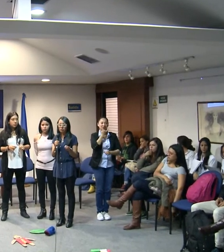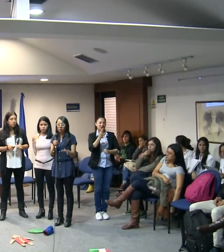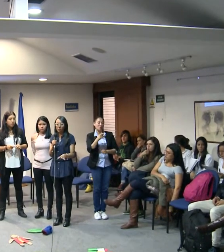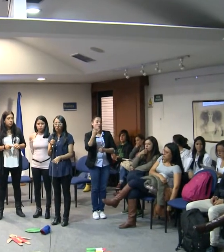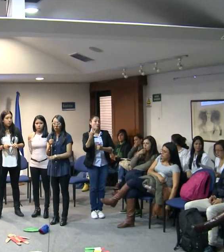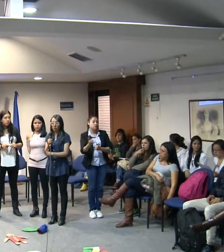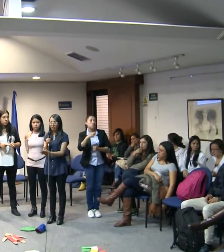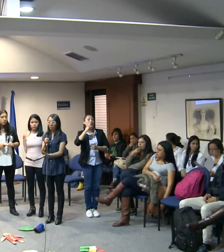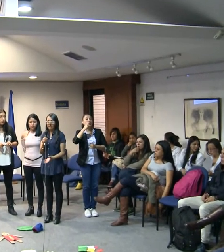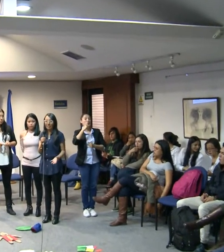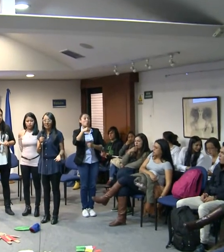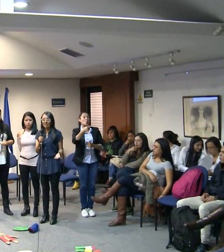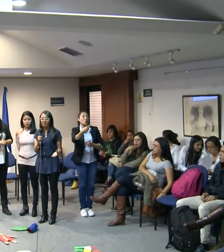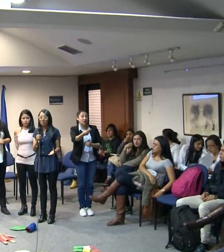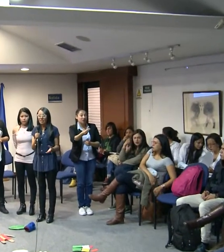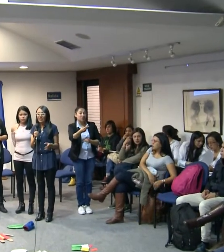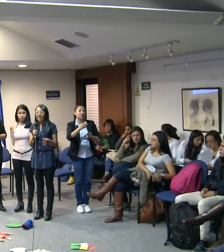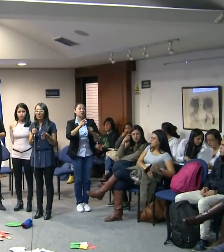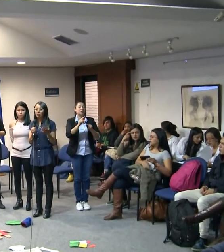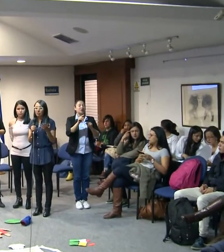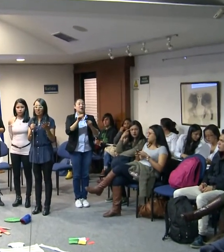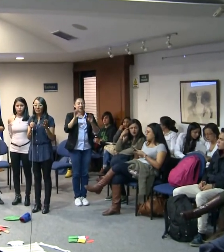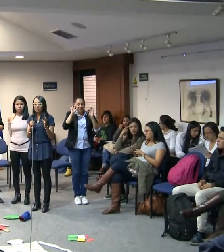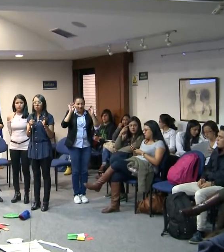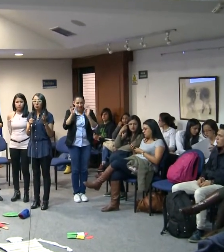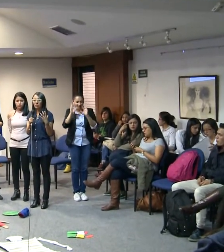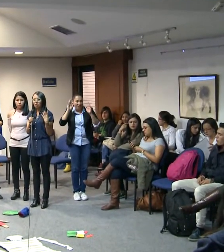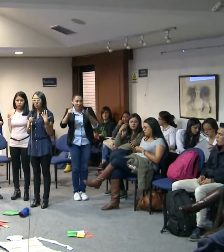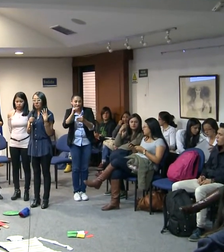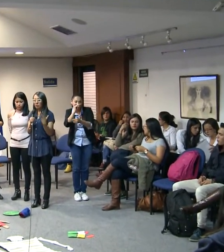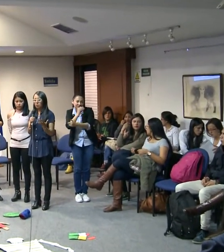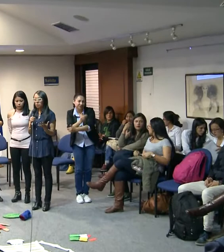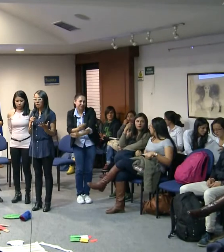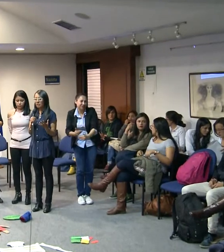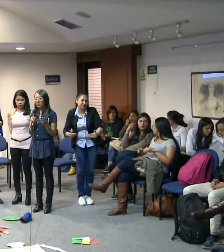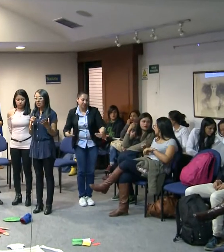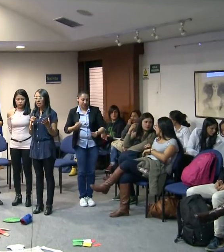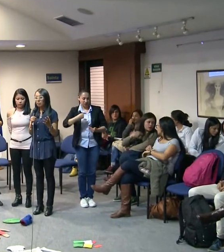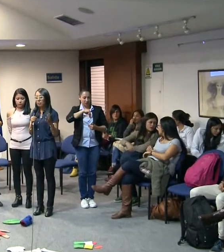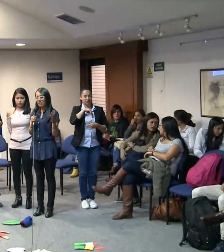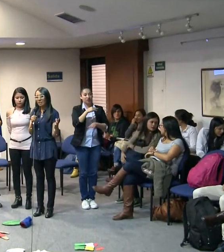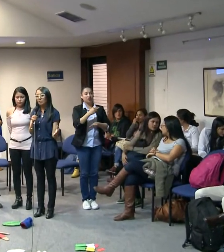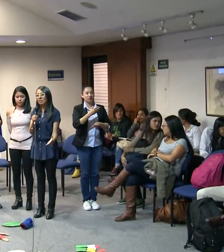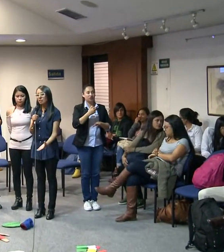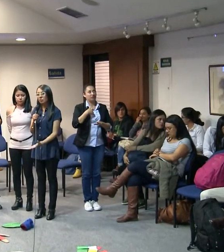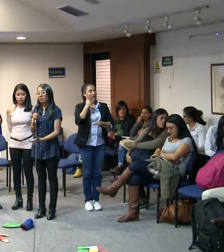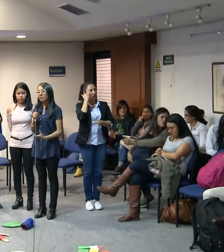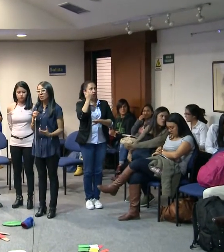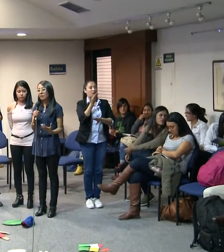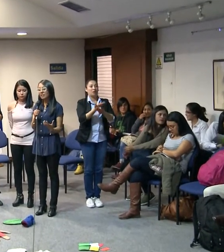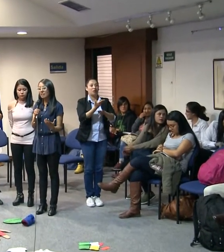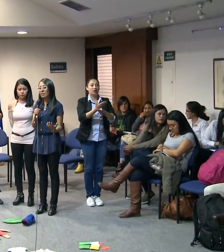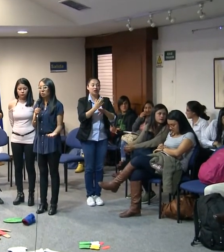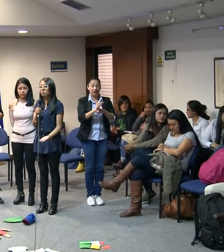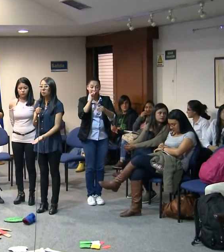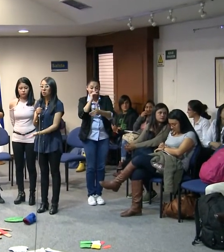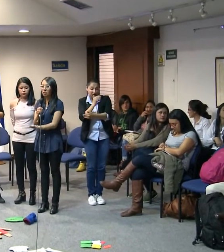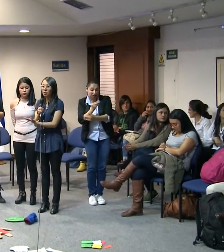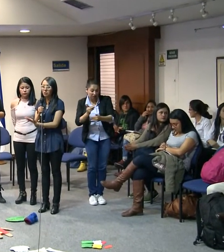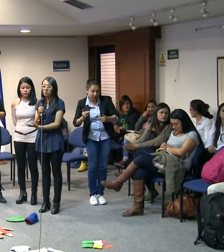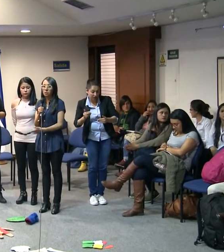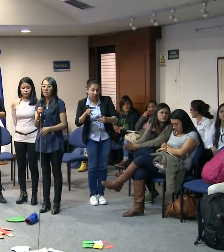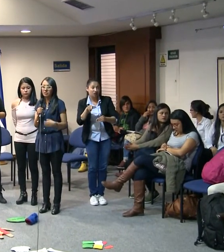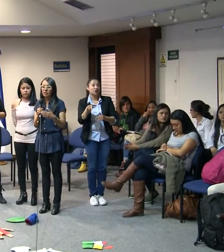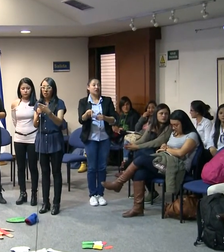cuentos, pero infantiles. Entonces, digamos, lo que nuestra propuesta se parte es de lo infantil para que en algún